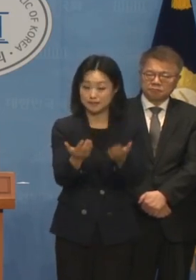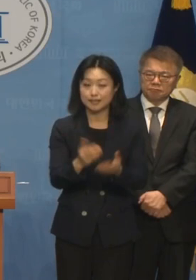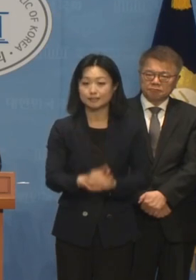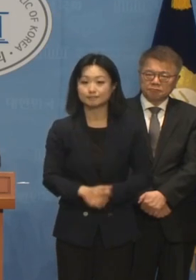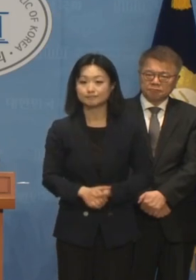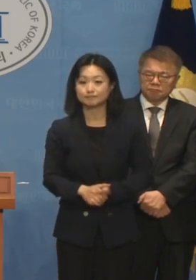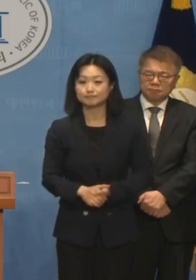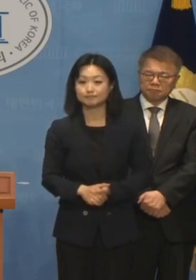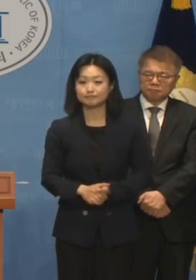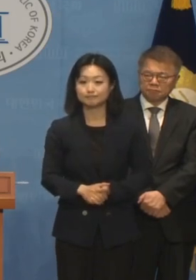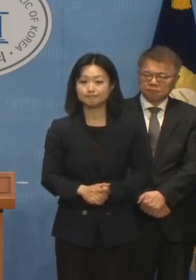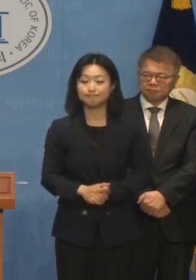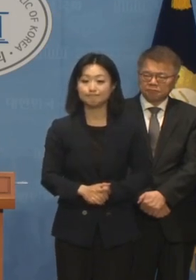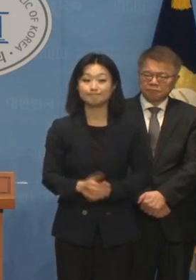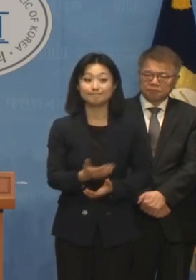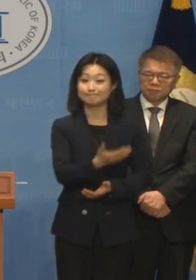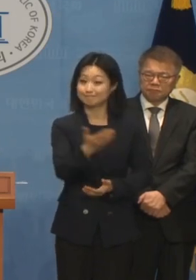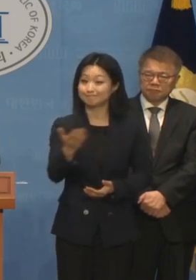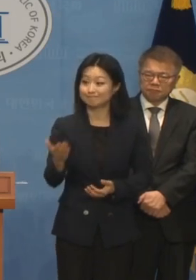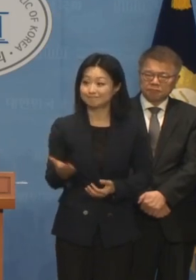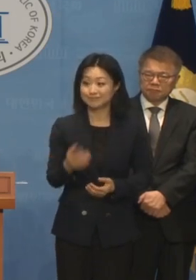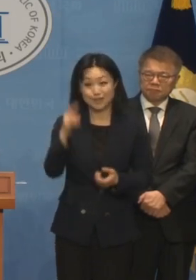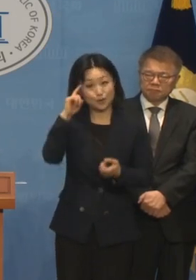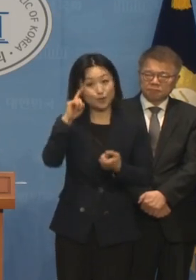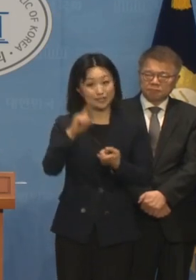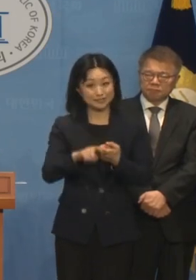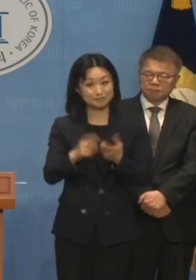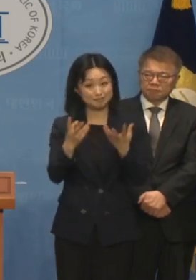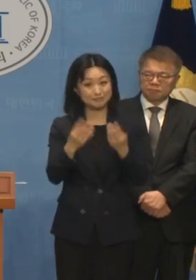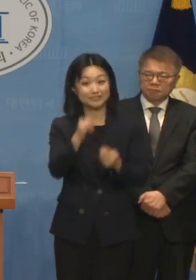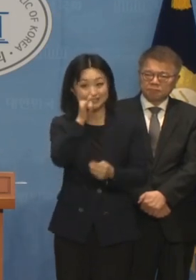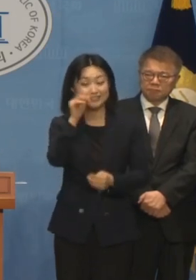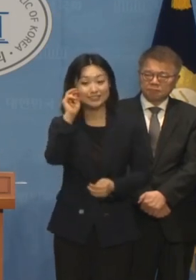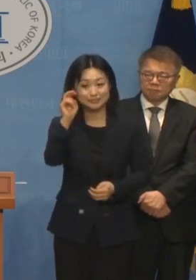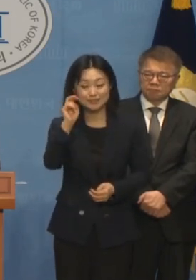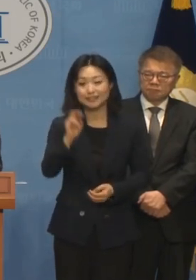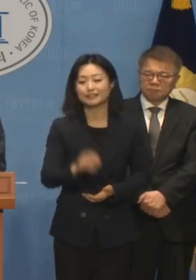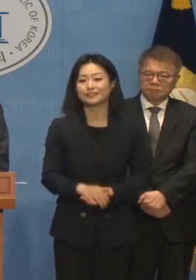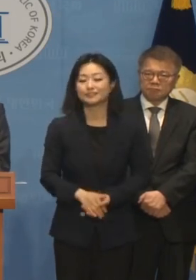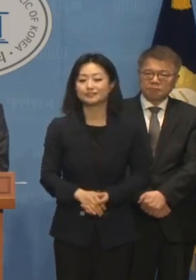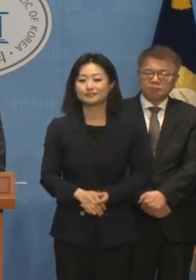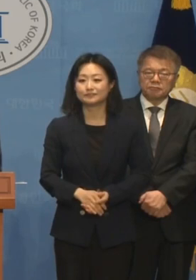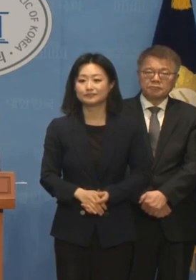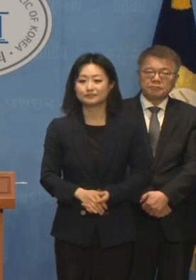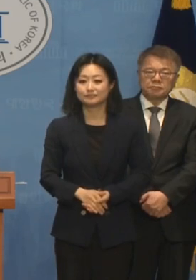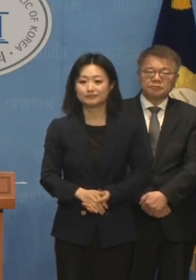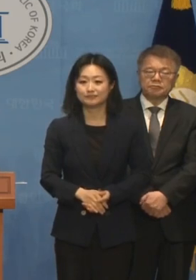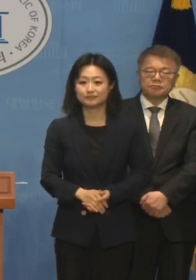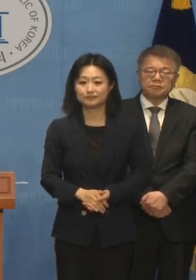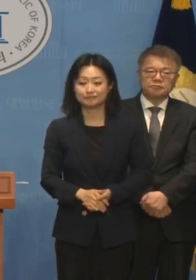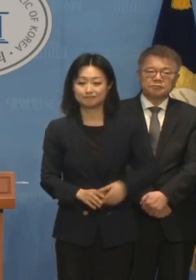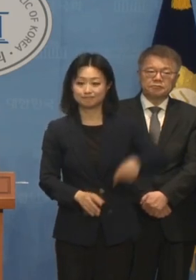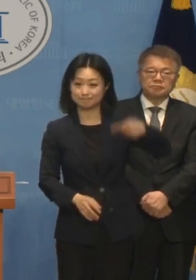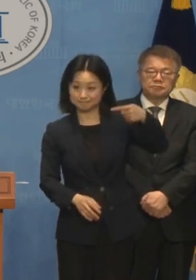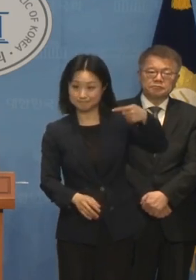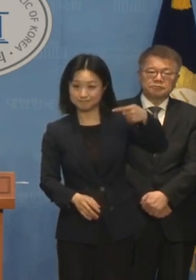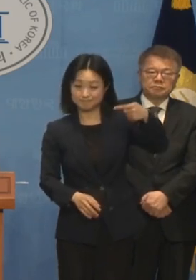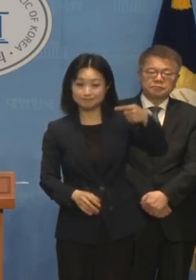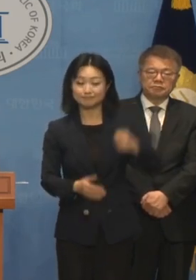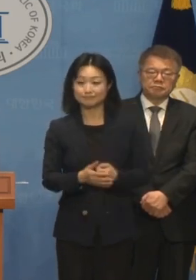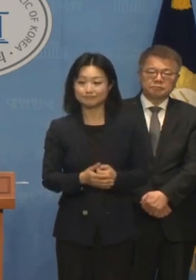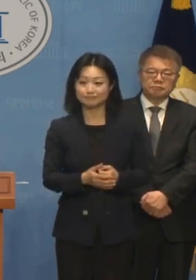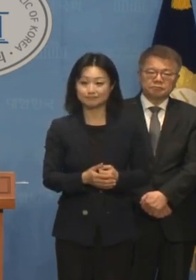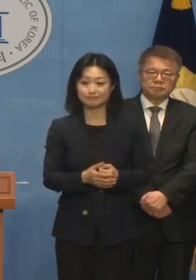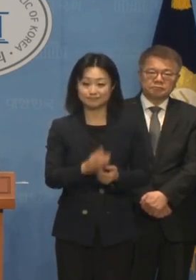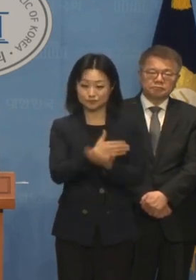설명드리겠습니다. 이 부분이 여러분들의 관심의 초점이라고 생각합니다. 의제 1입니다. 의제가